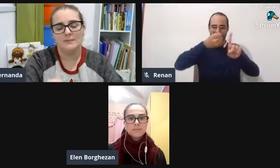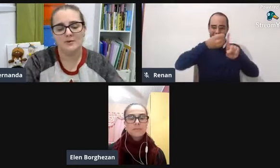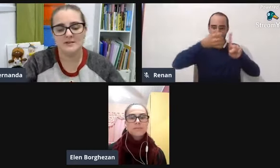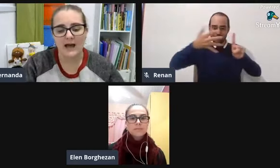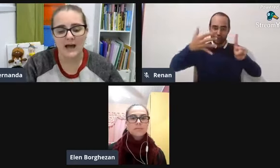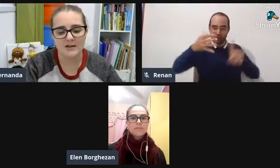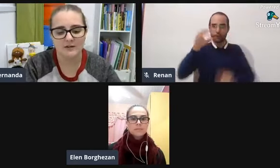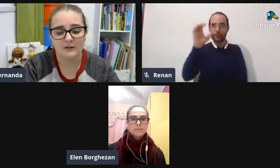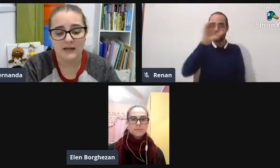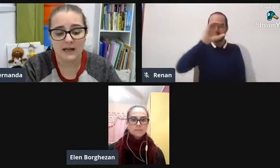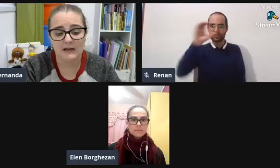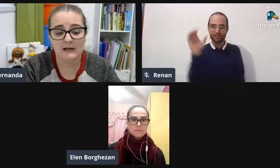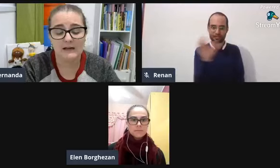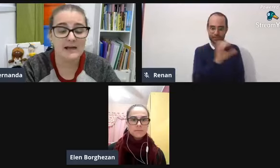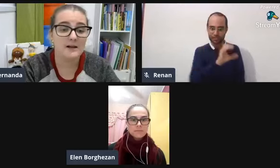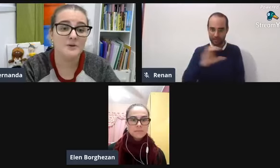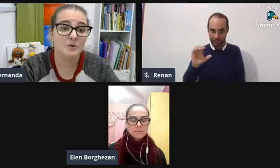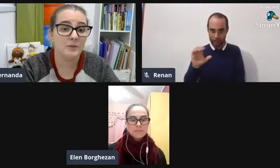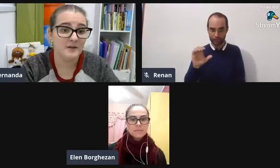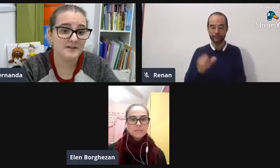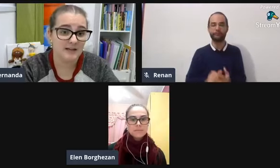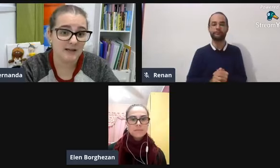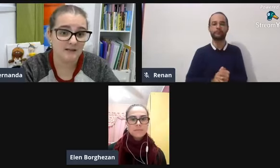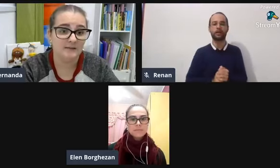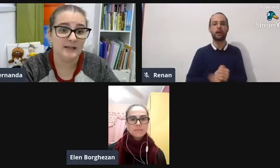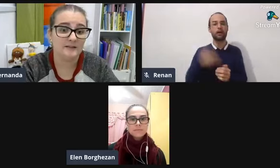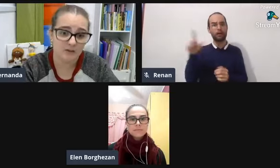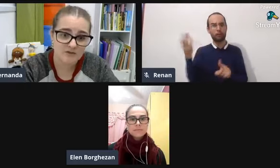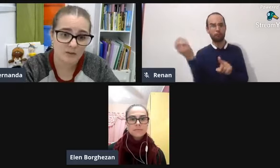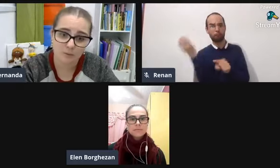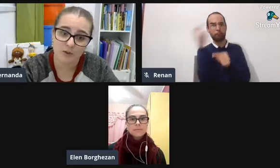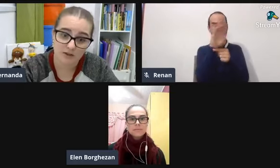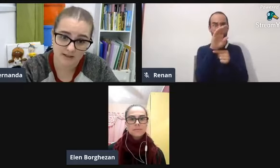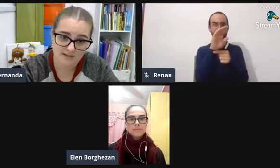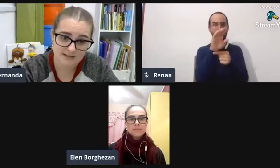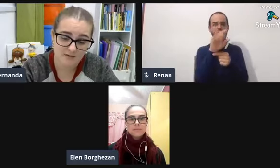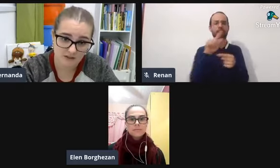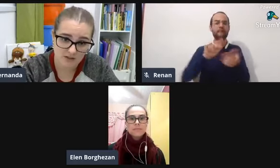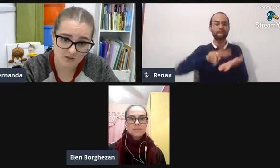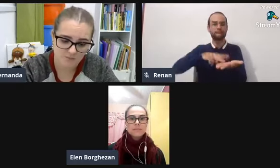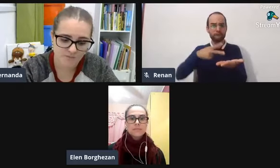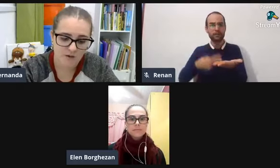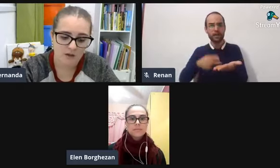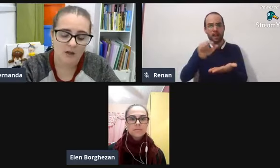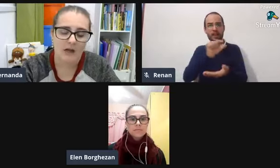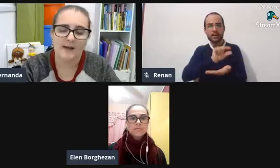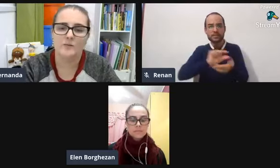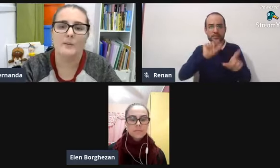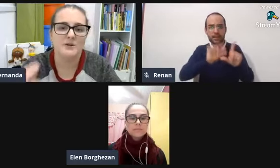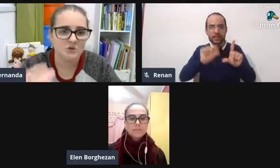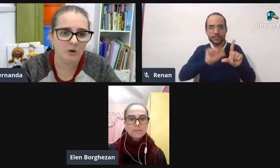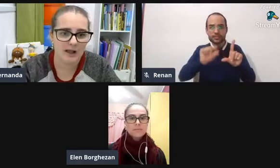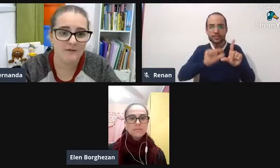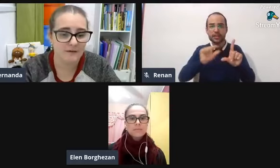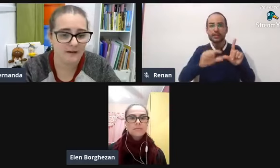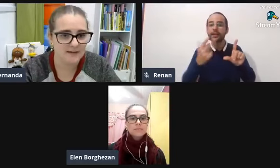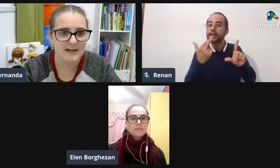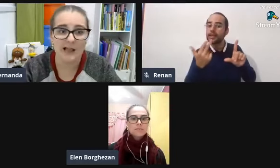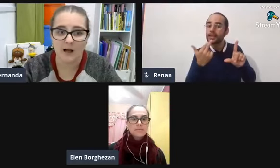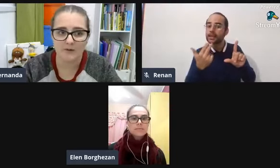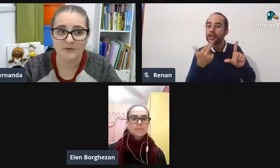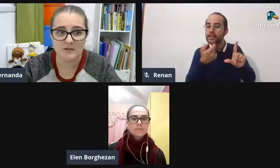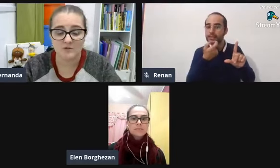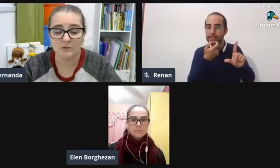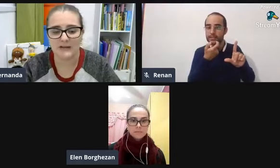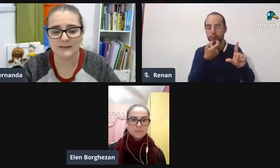meio dessa postagem, ela pediu para fazerem a tradução para o inglês desse vídeo. Aí uma pessoa lá fez,